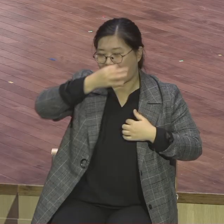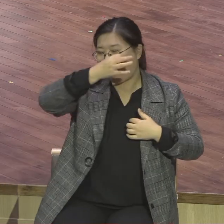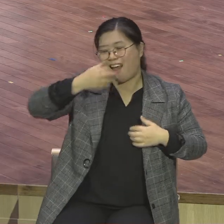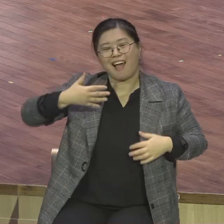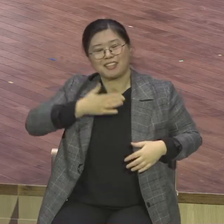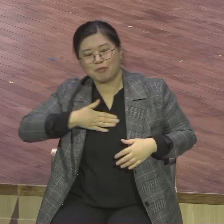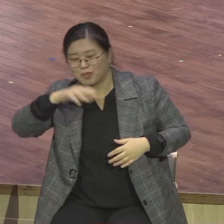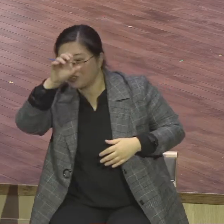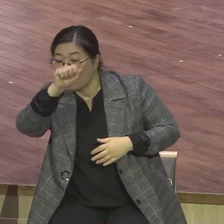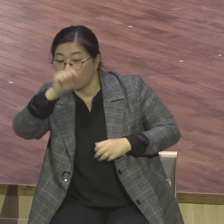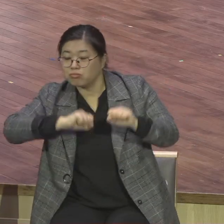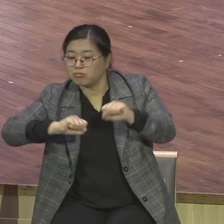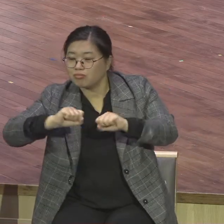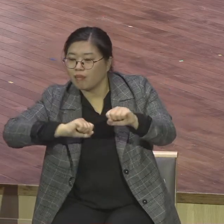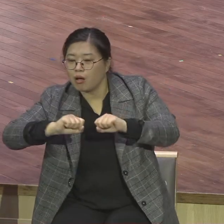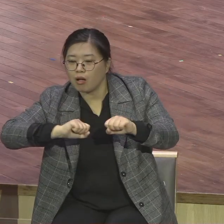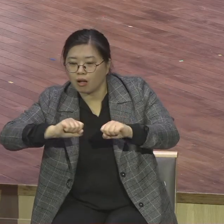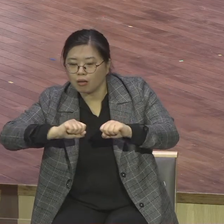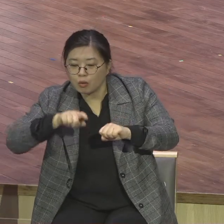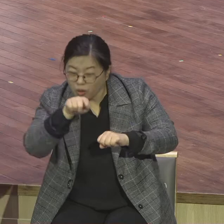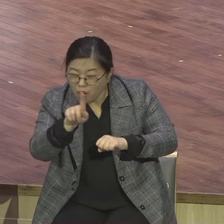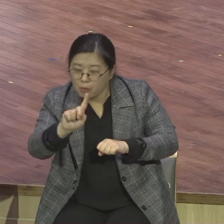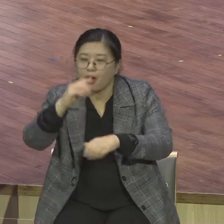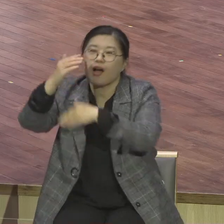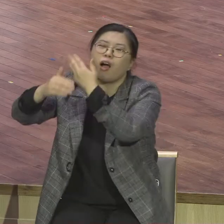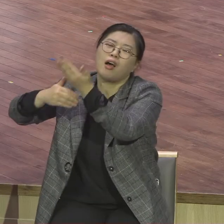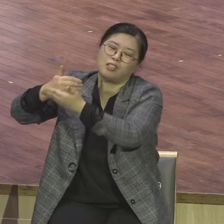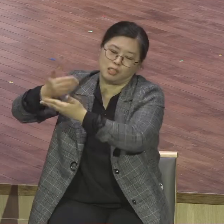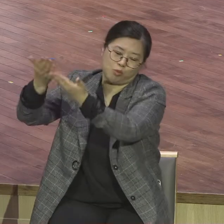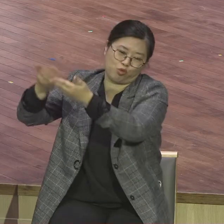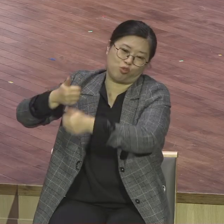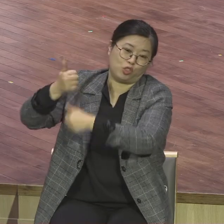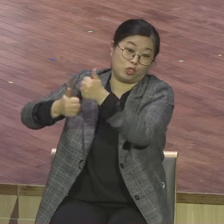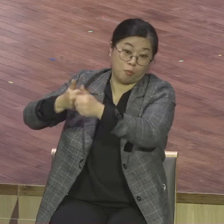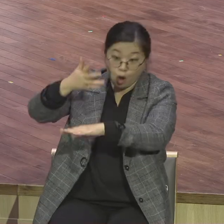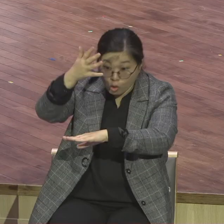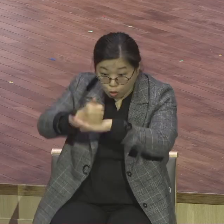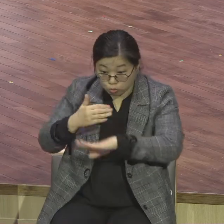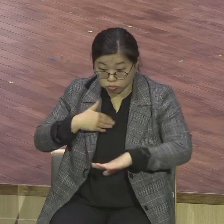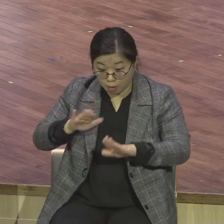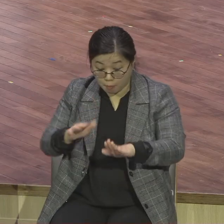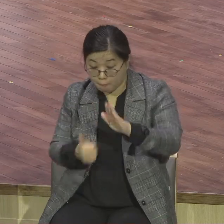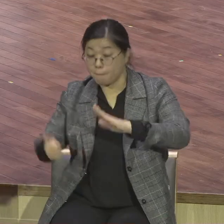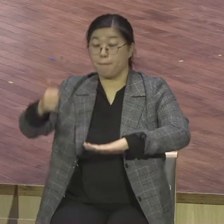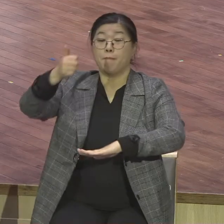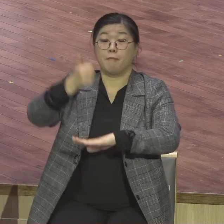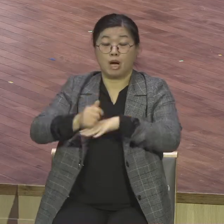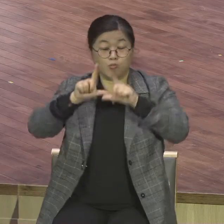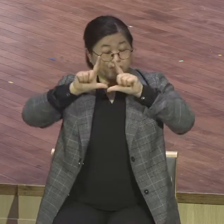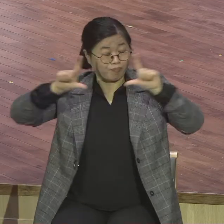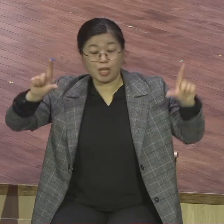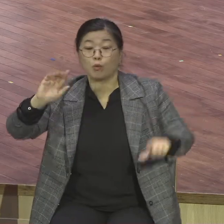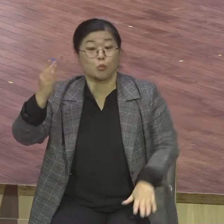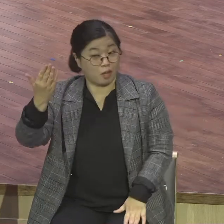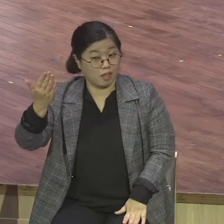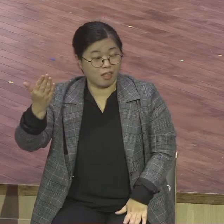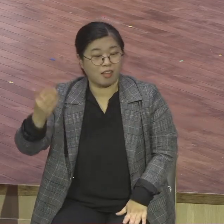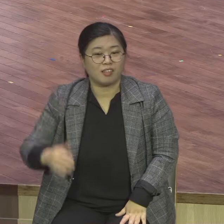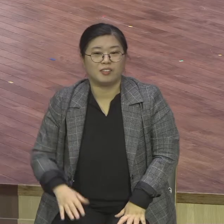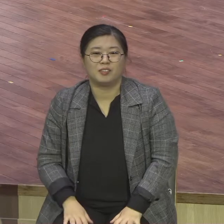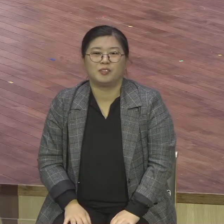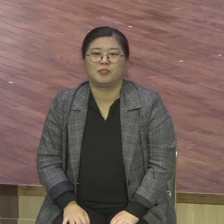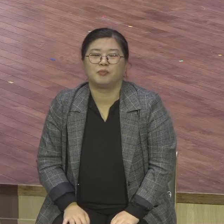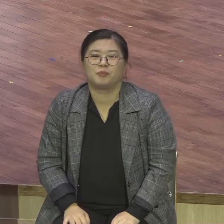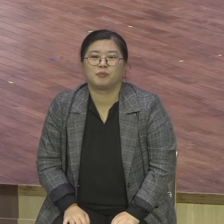시험을 통해서 우리는 내가 어떤 사람이 될 것인가, 내가 어떤 사람이 된 것인가. 사람들은요 시험 만나